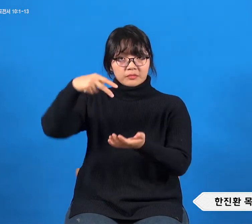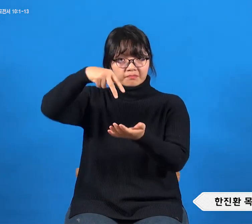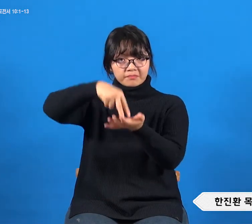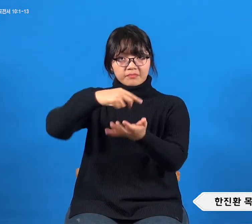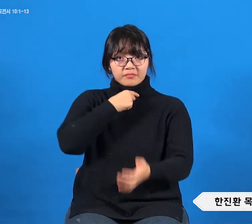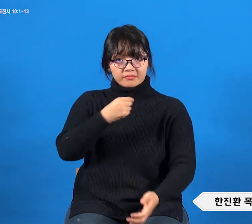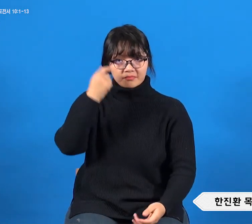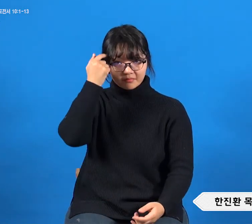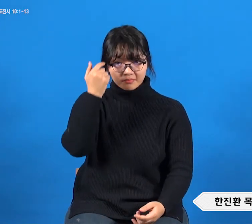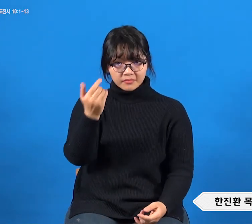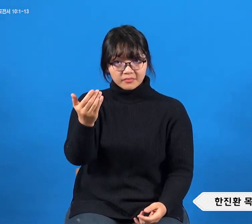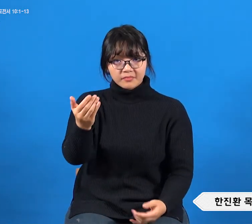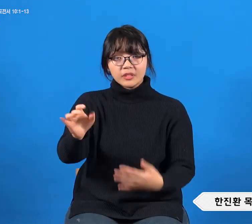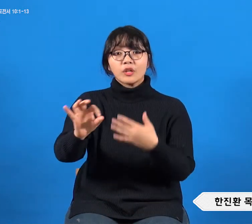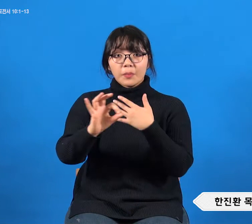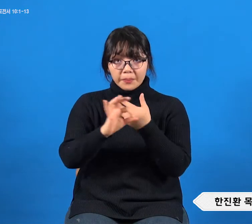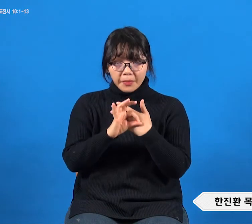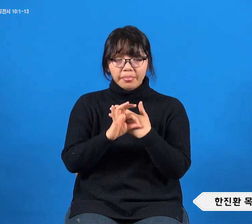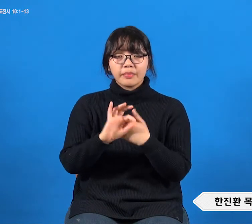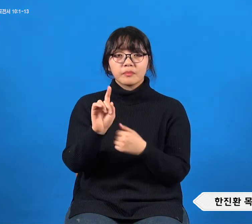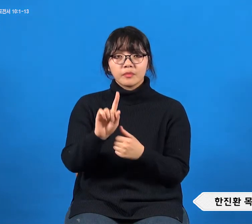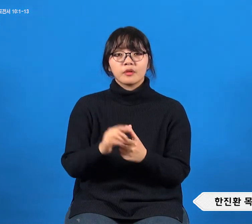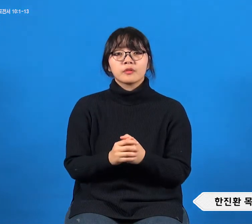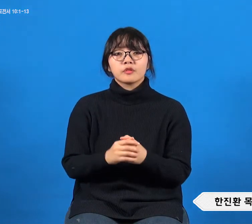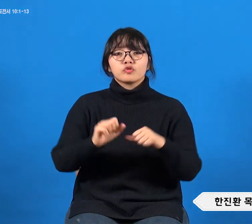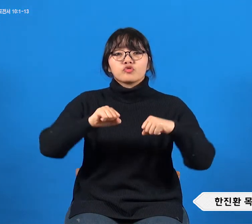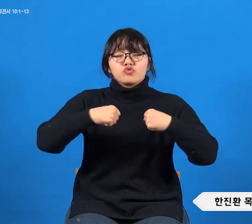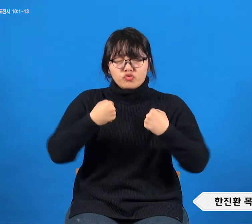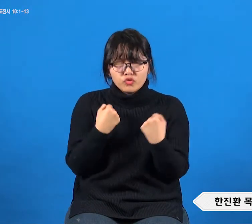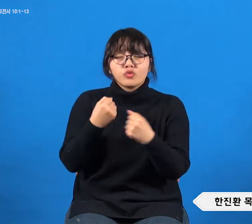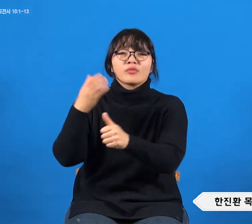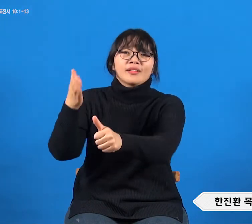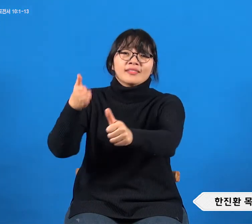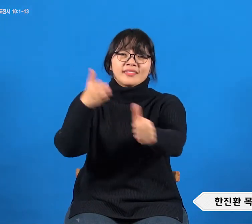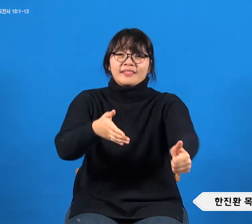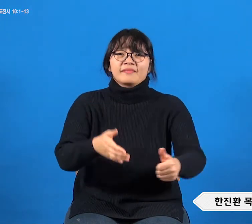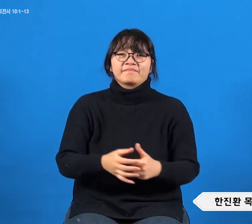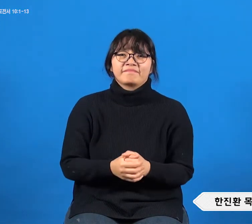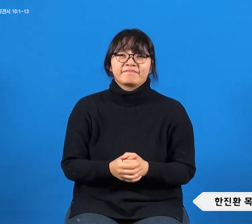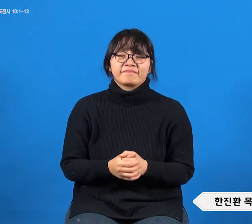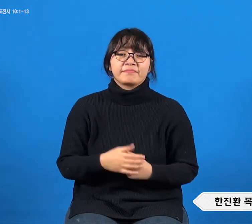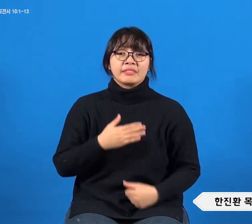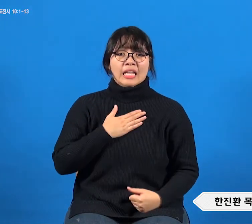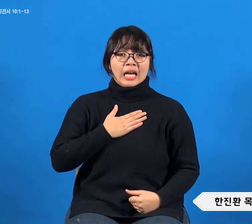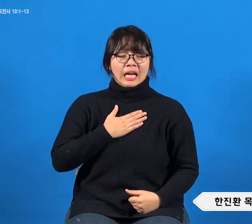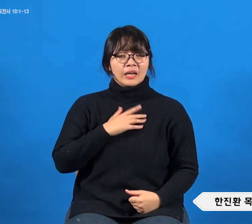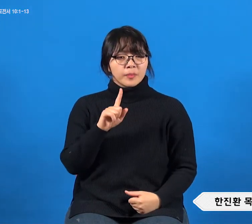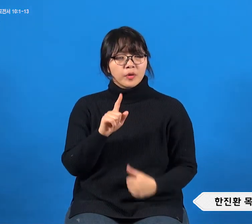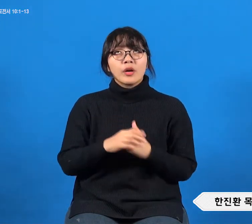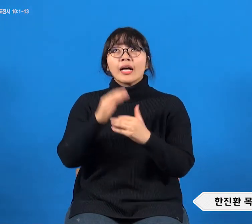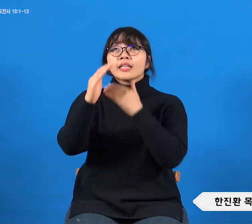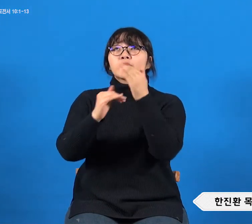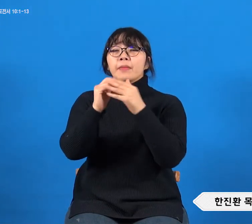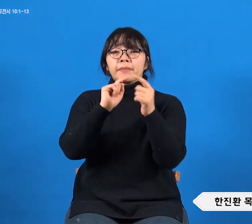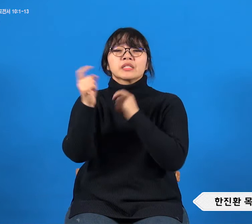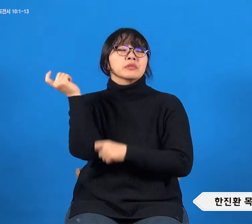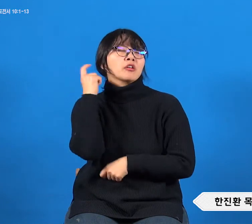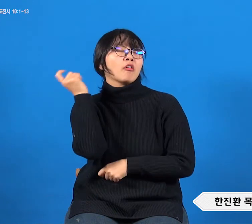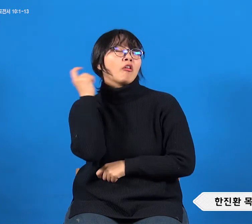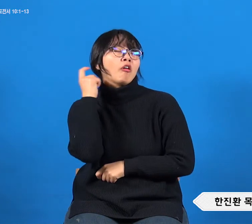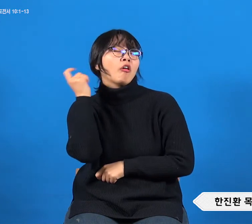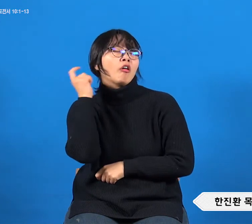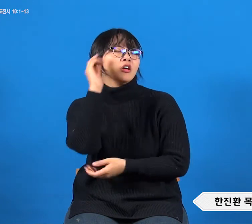원하십니까? 그러면 순종하십시오. 내가 오늘 얼마나 많은 말씀을